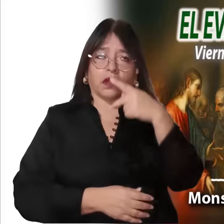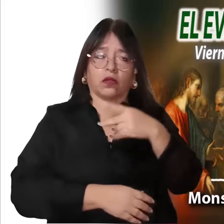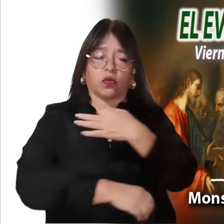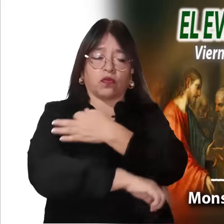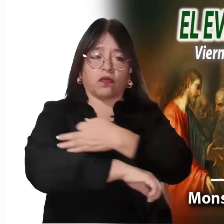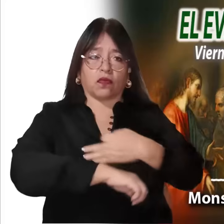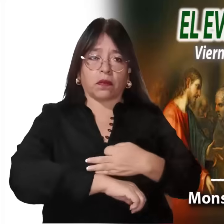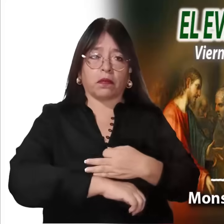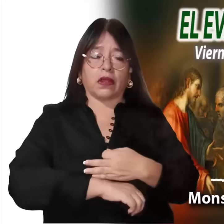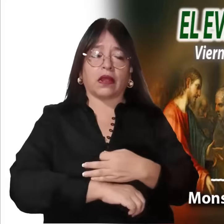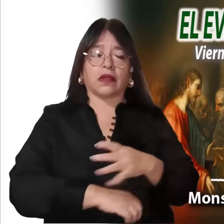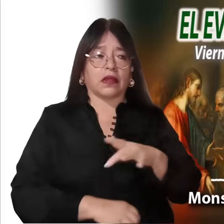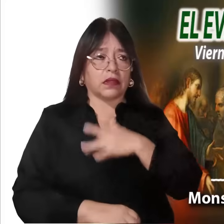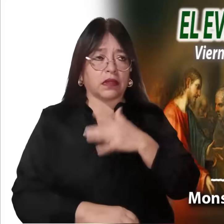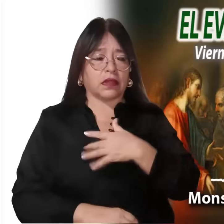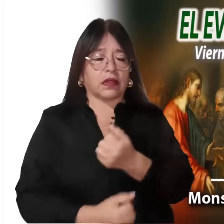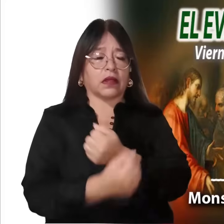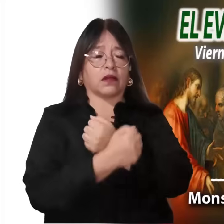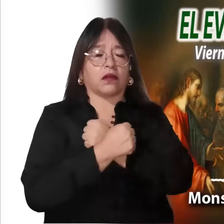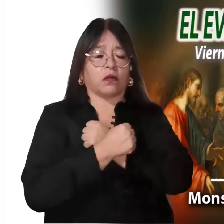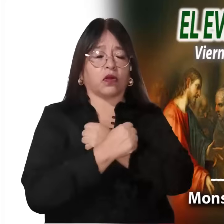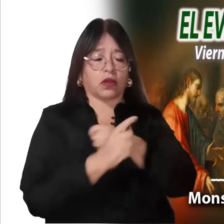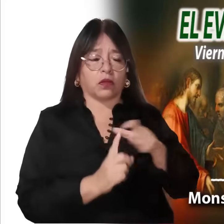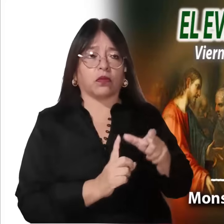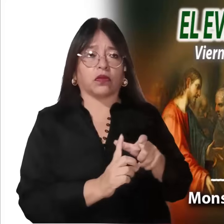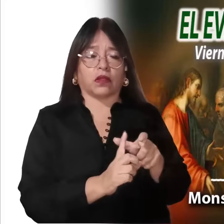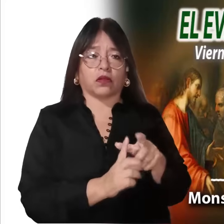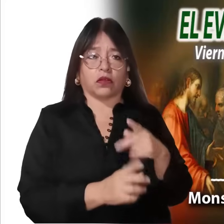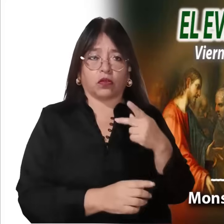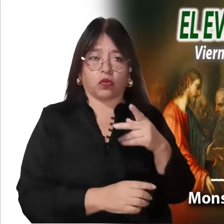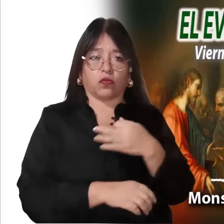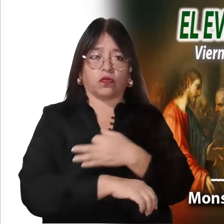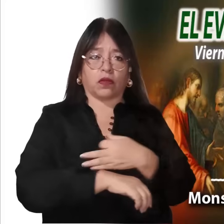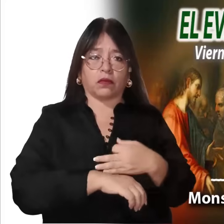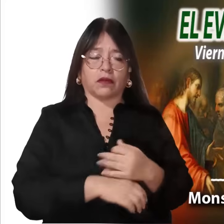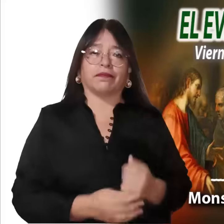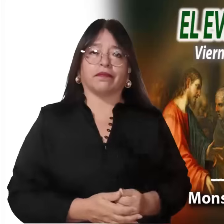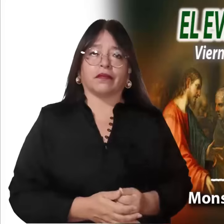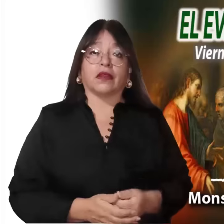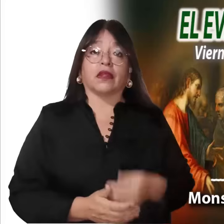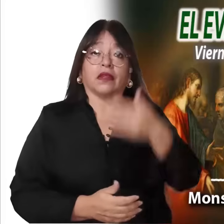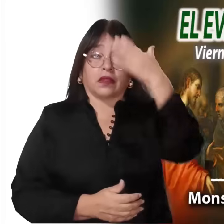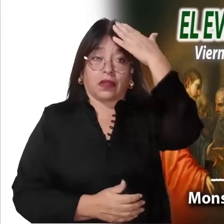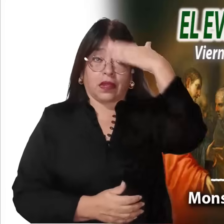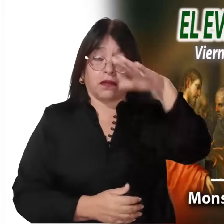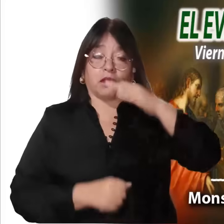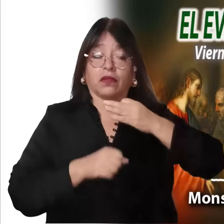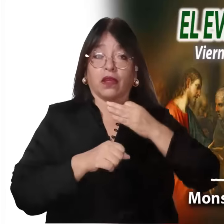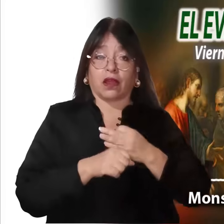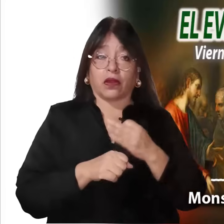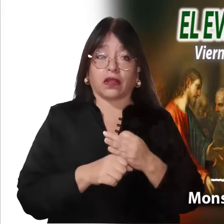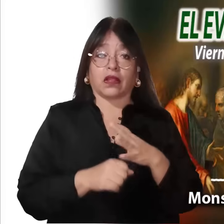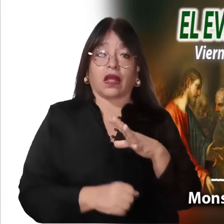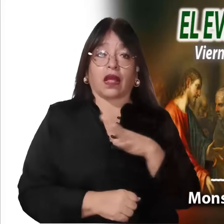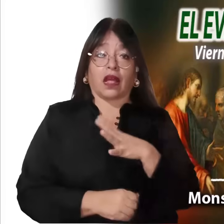protección. Las situaciones de trabajo o estudio, los desplazamientos y las ausencias no